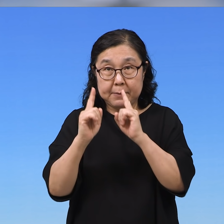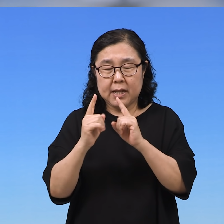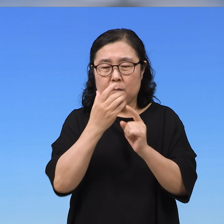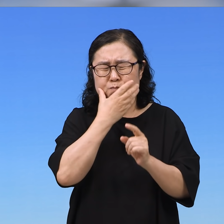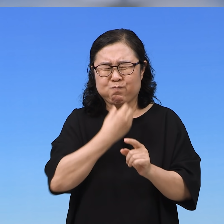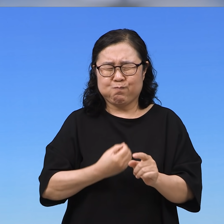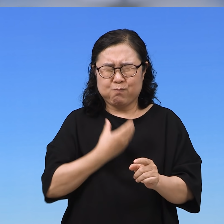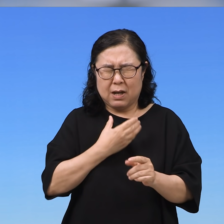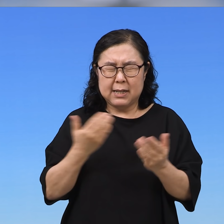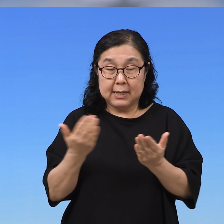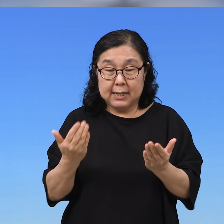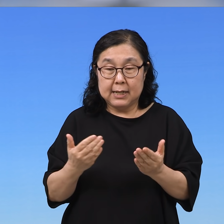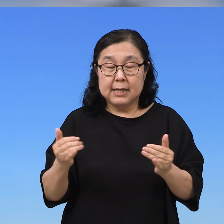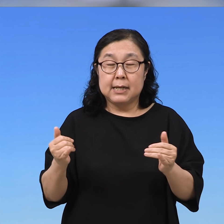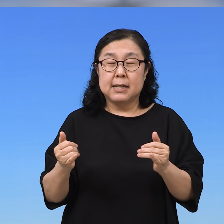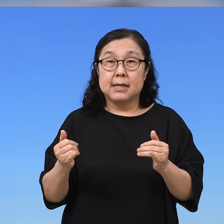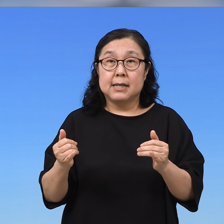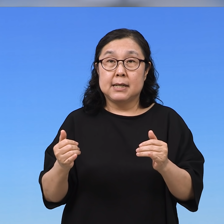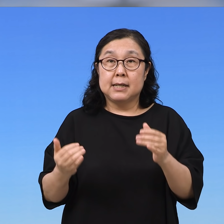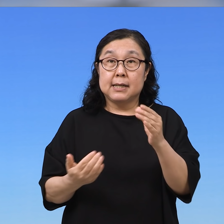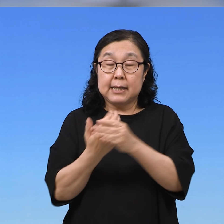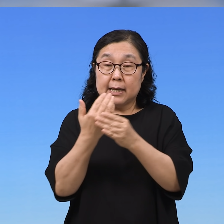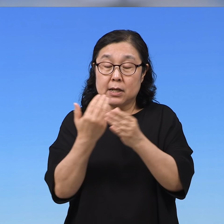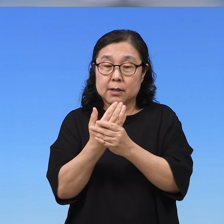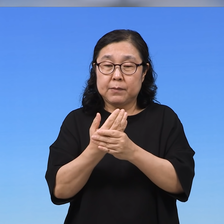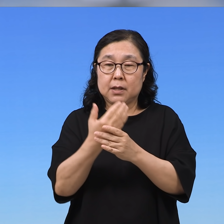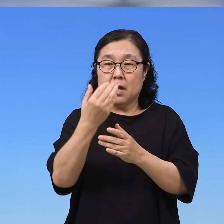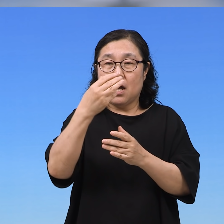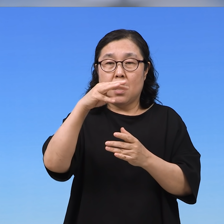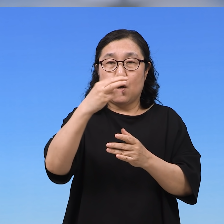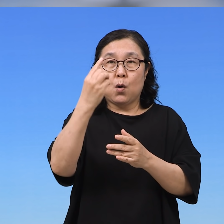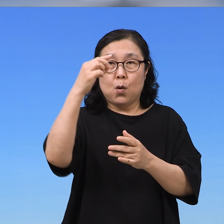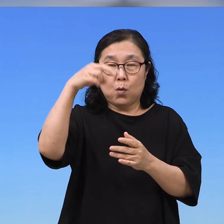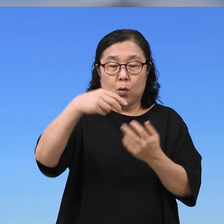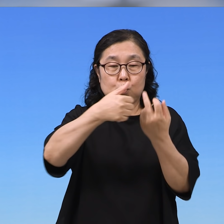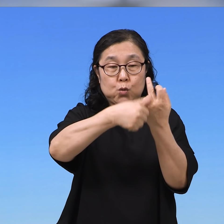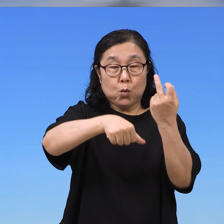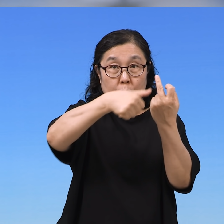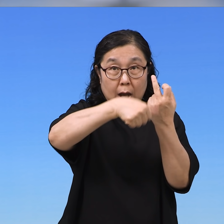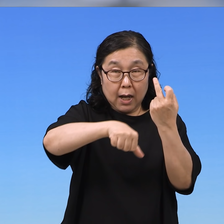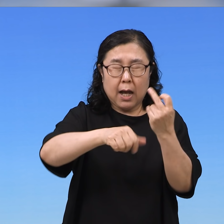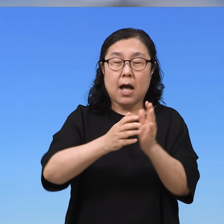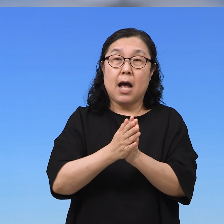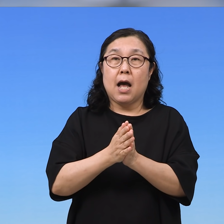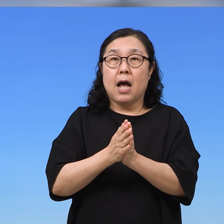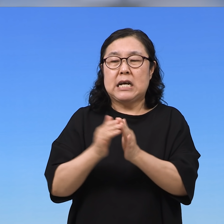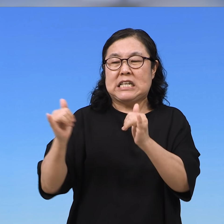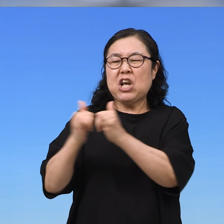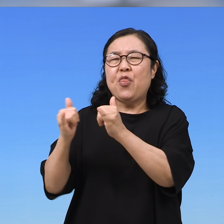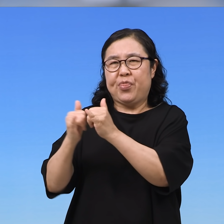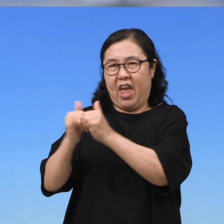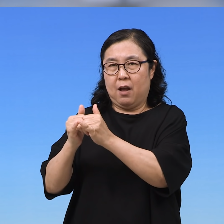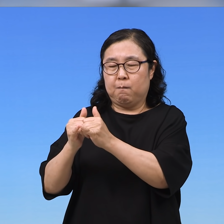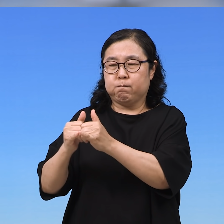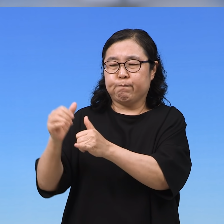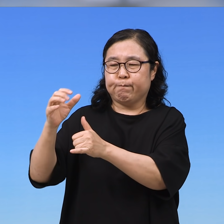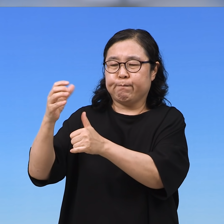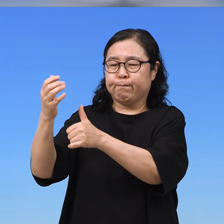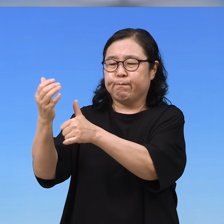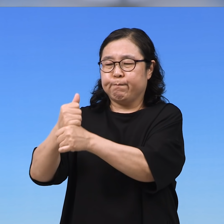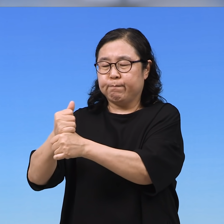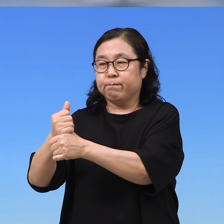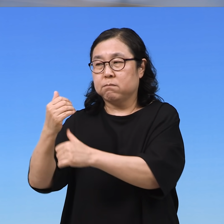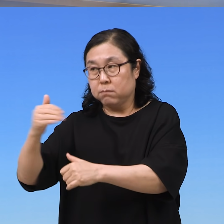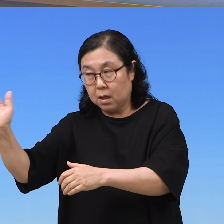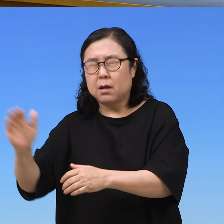불행한 일이 발생했는데요, 롯이 전쟁포로로 끌려가게 됩니다. 그 내용이 오늘 본문 창세기 14장